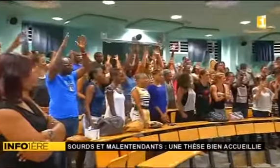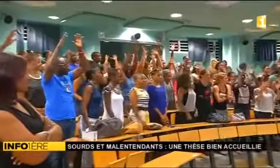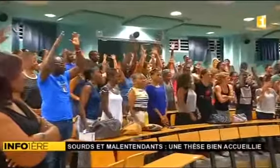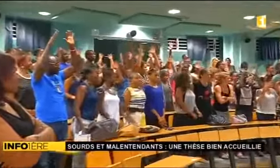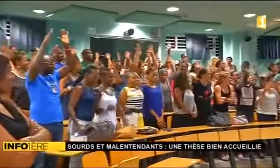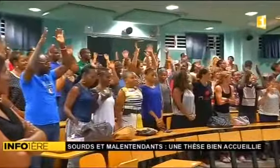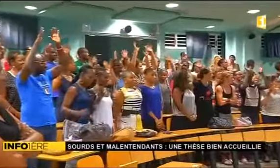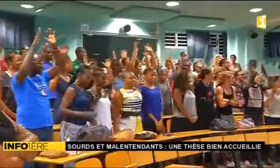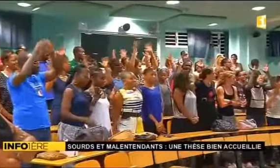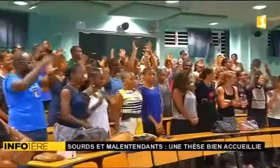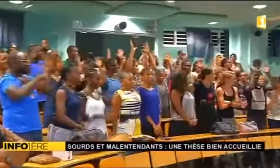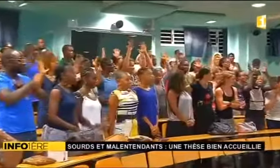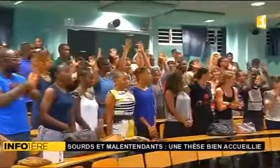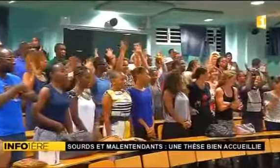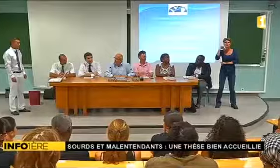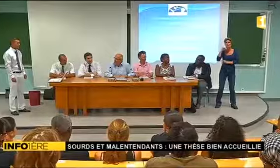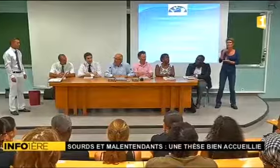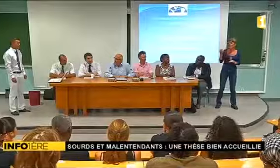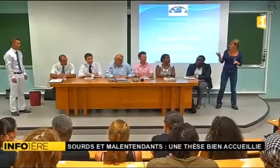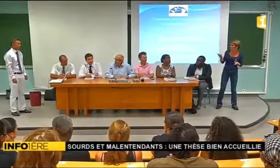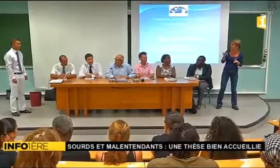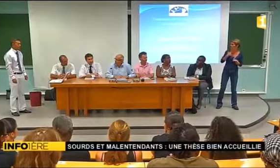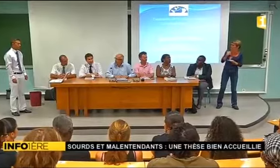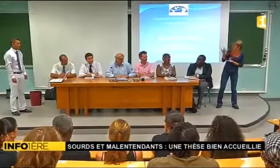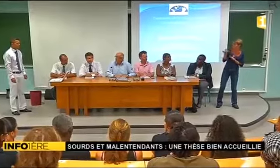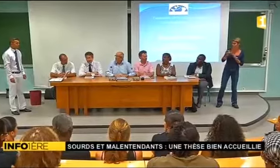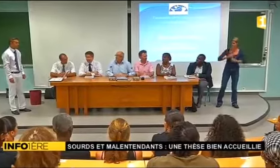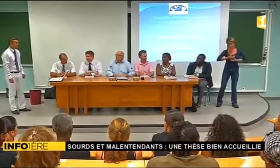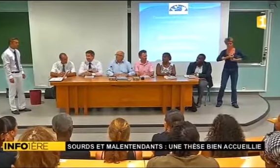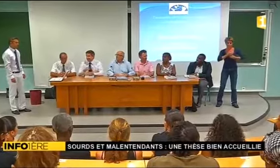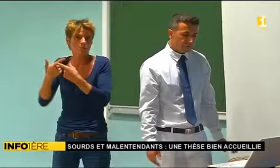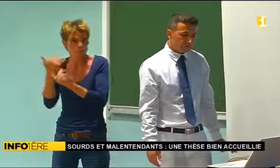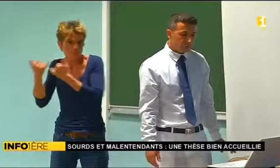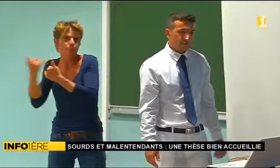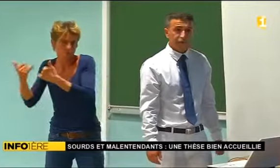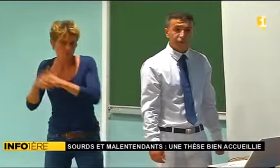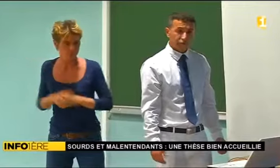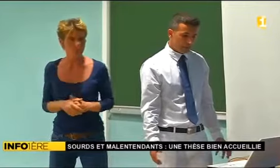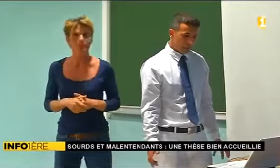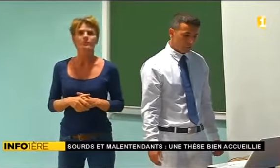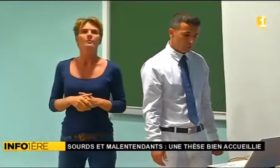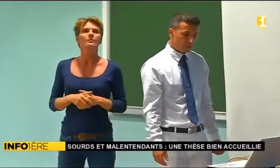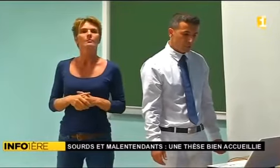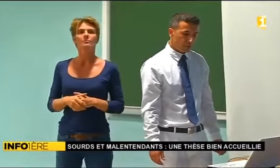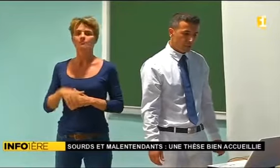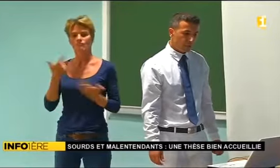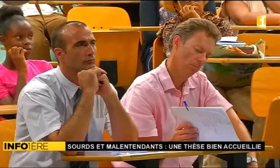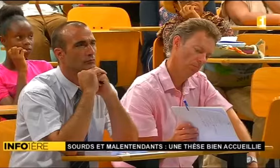petites mains levées qui s'agitent pour dire que la communauté sourde est fière de Michael Ibrahim Sangonul. Il vient de démontrer au jury, composé de